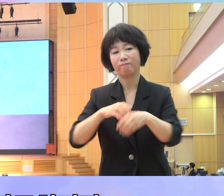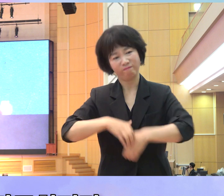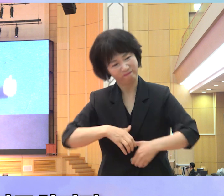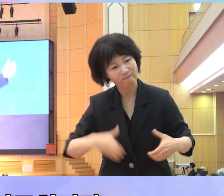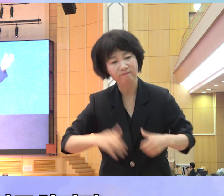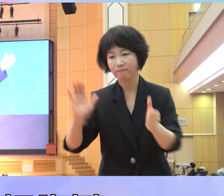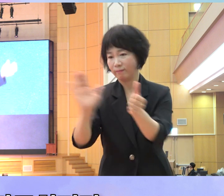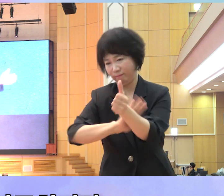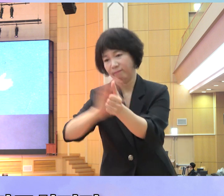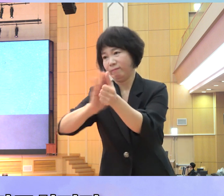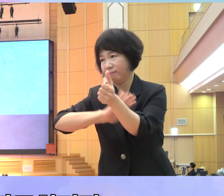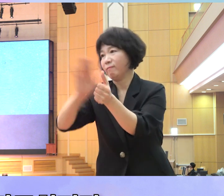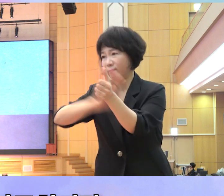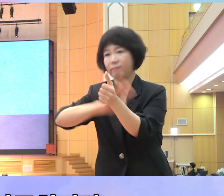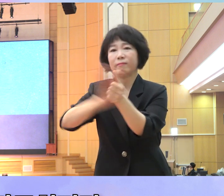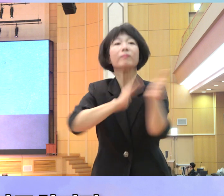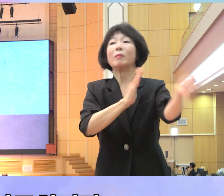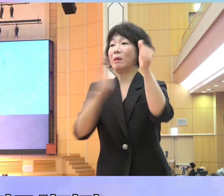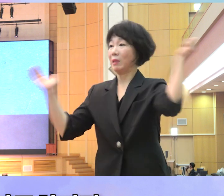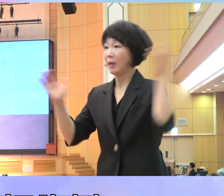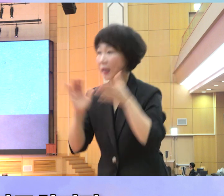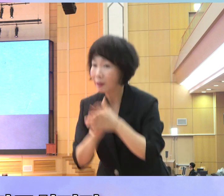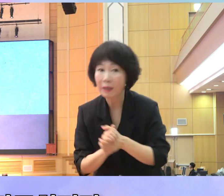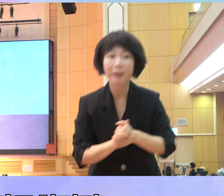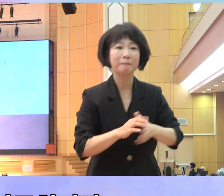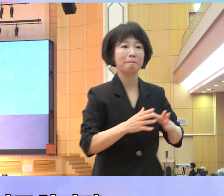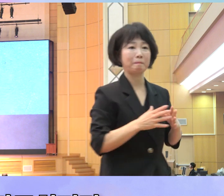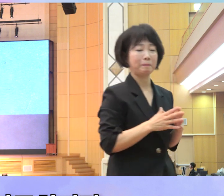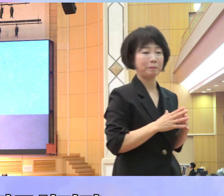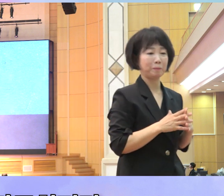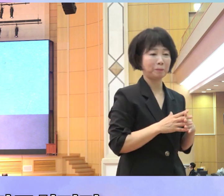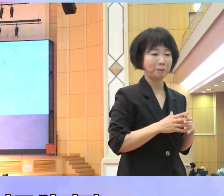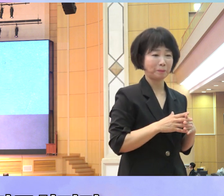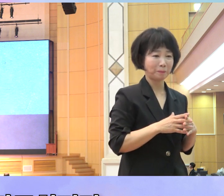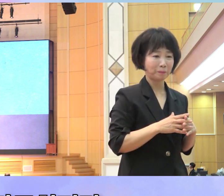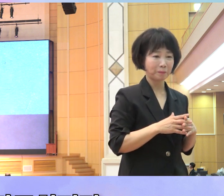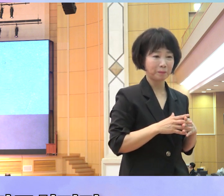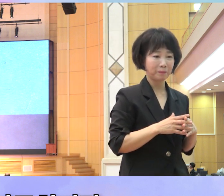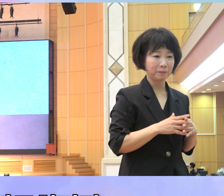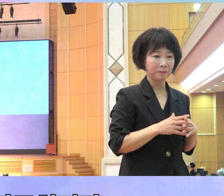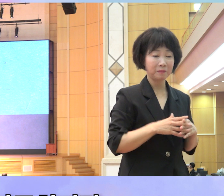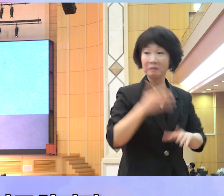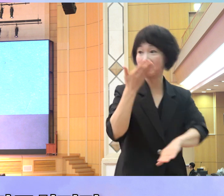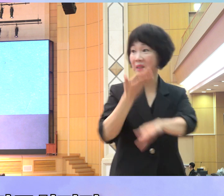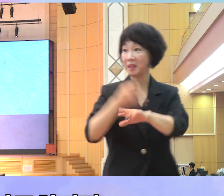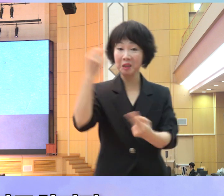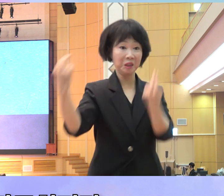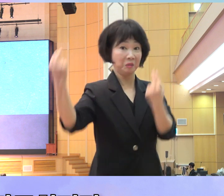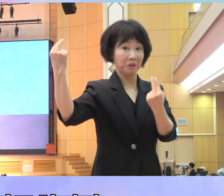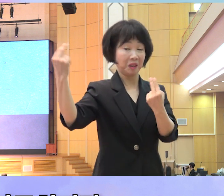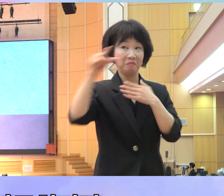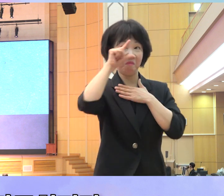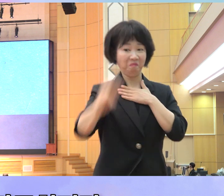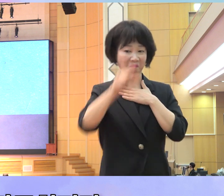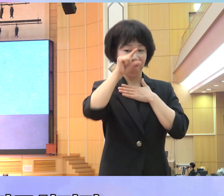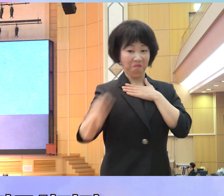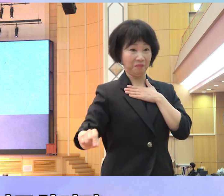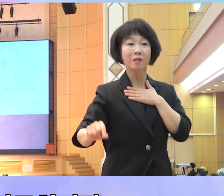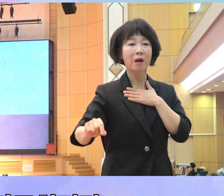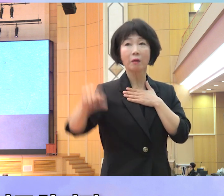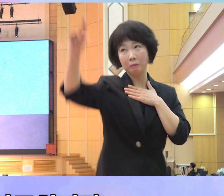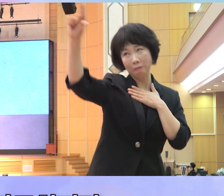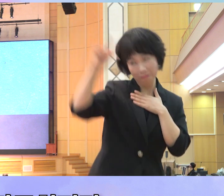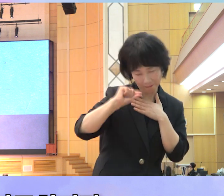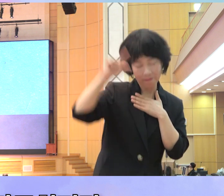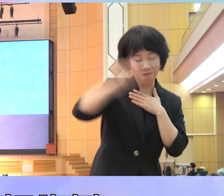나가시면서 당신 너무 불쌍해 이러지 마시고, 나보다 나를, 상대방을 깔보라는 게 아니라고 그랬잖아요. 긍휼하심을